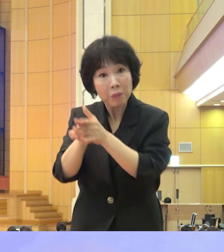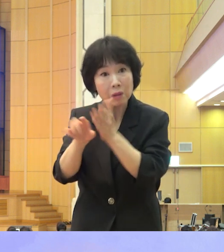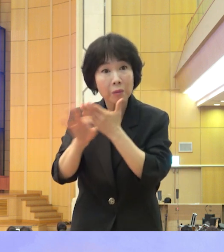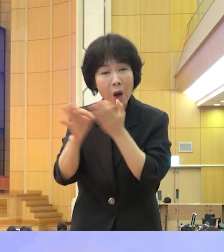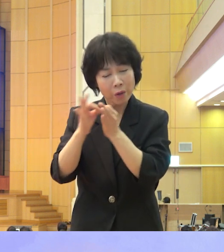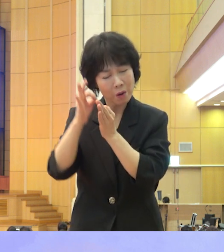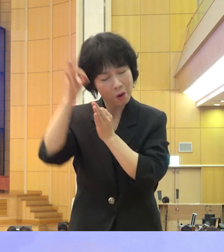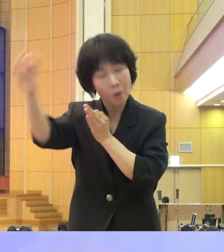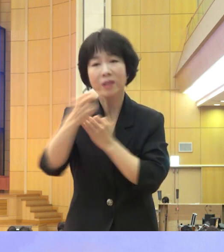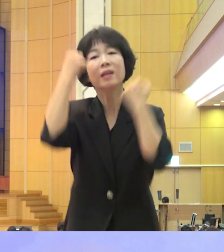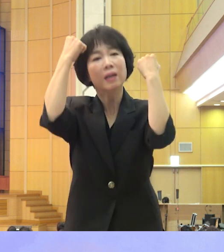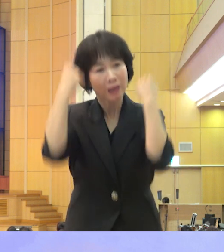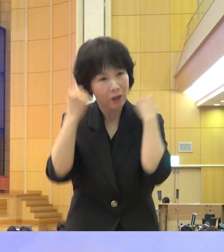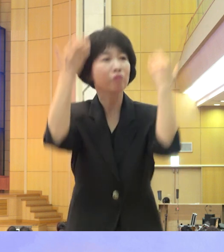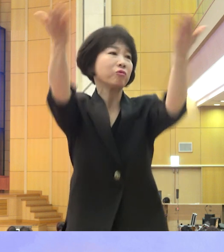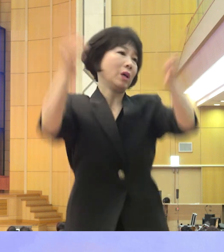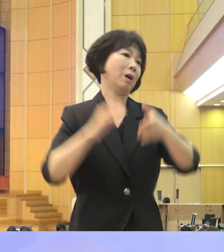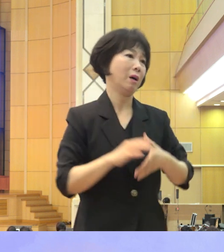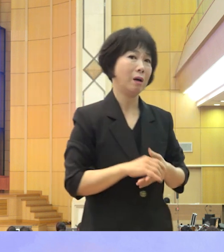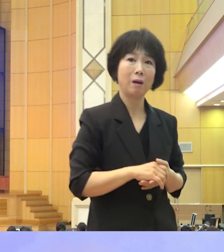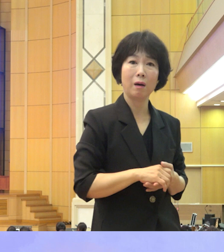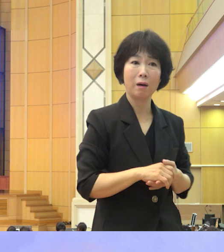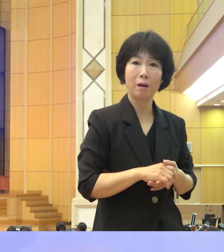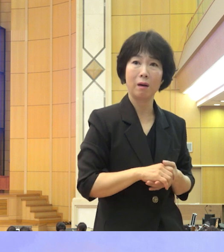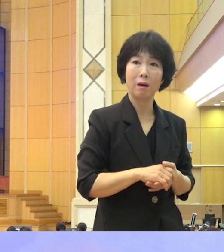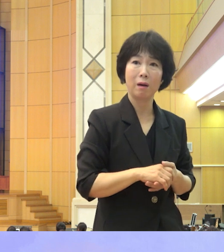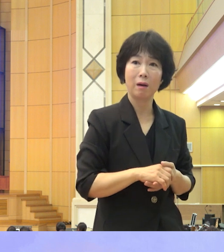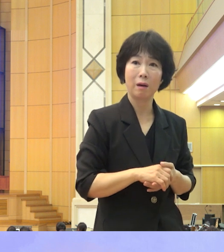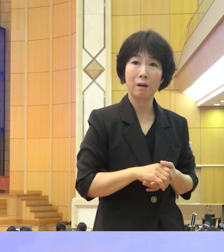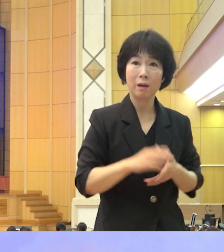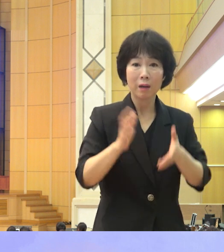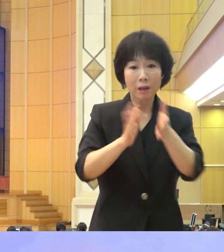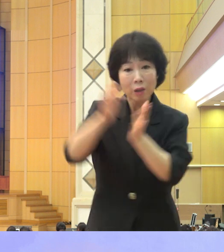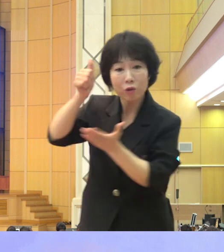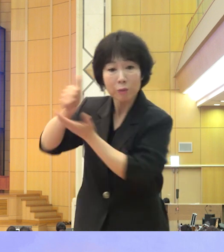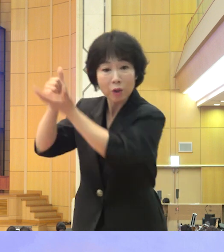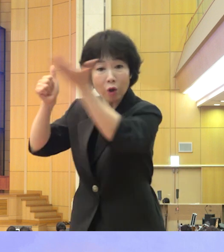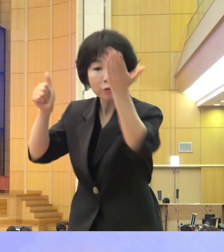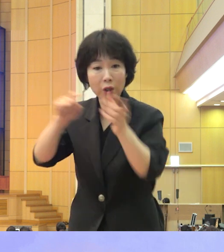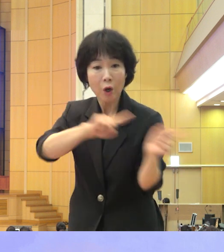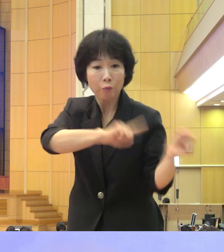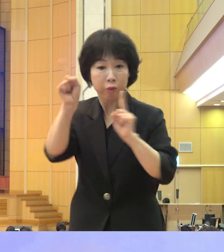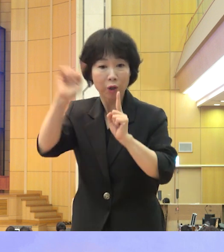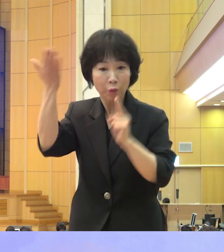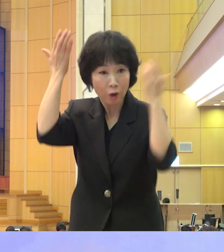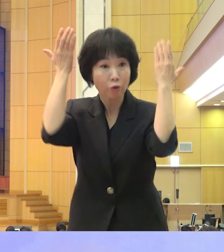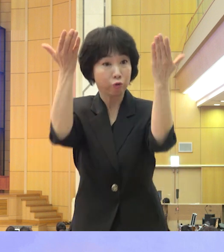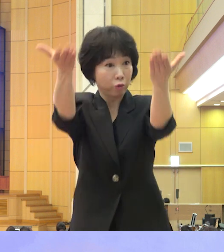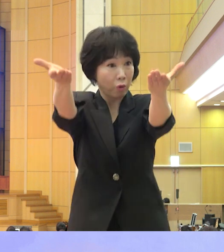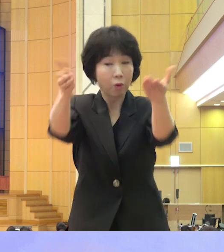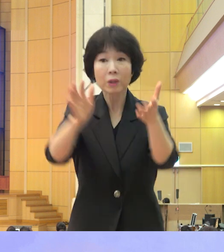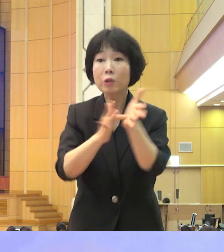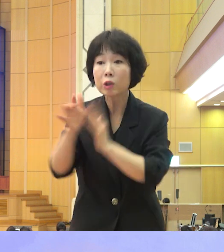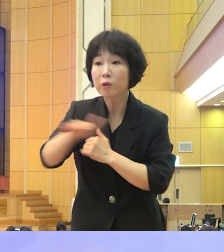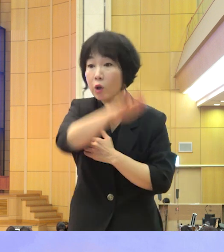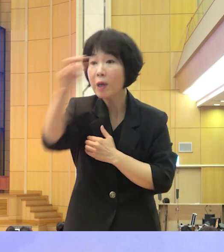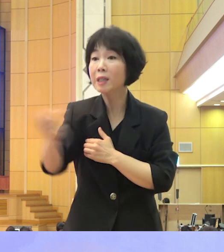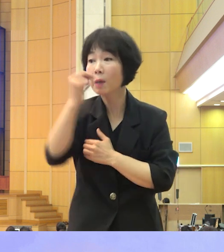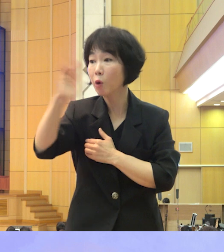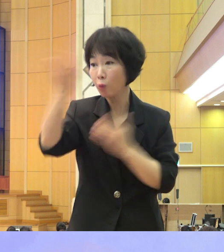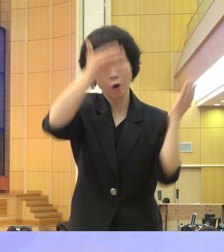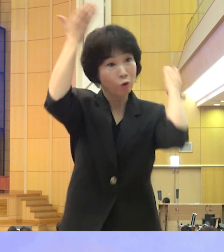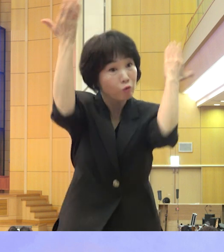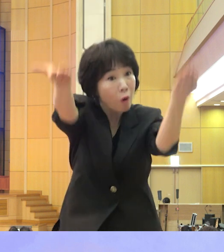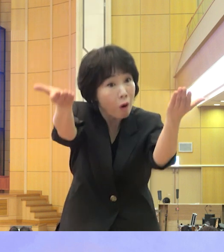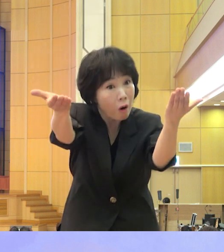영원히 살리라. 주님이 우리에게 부활이 되시고 주님이 우리에게 생명이